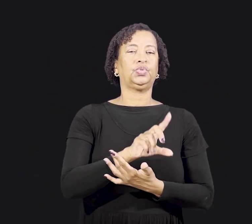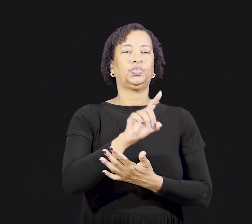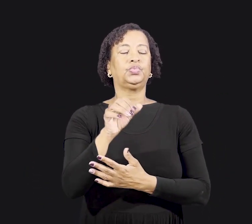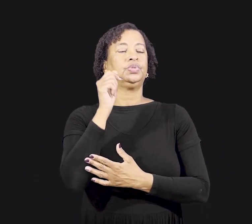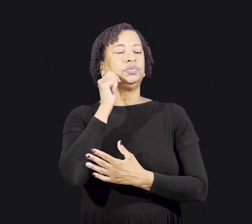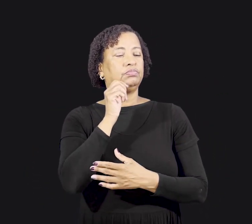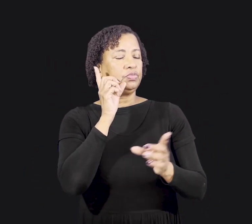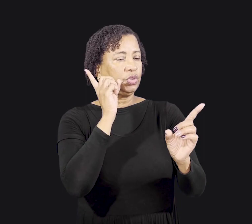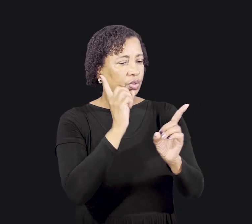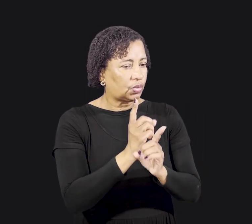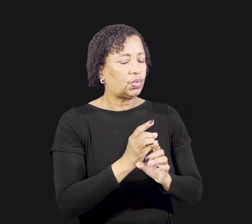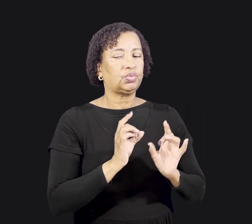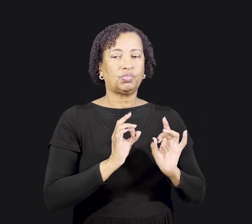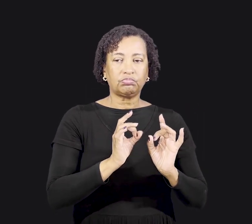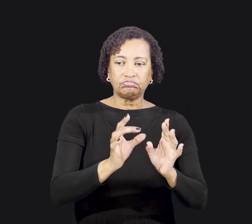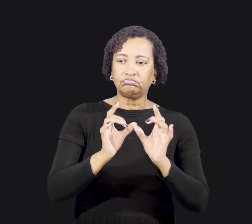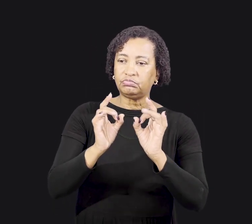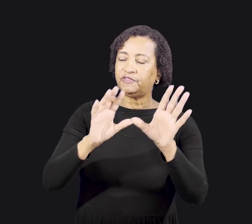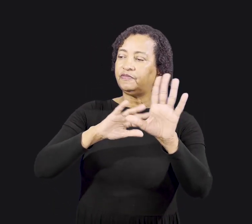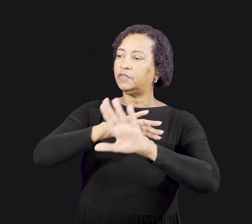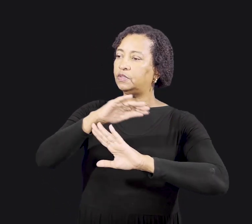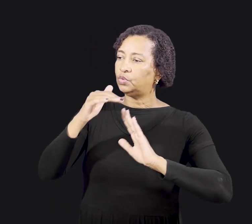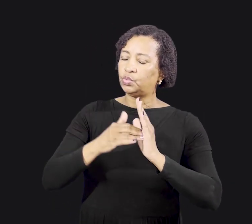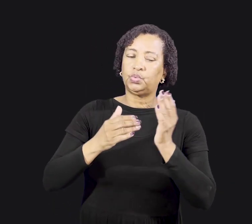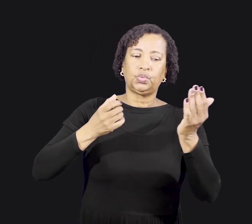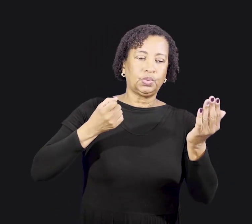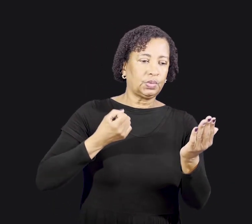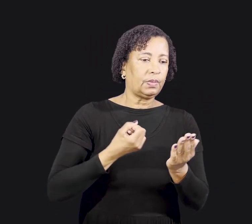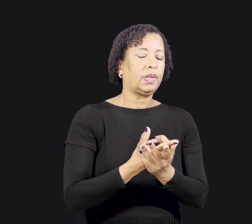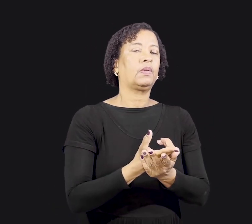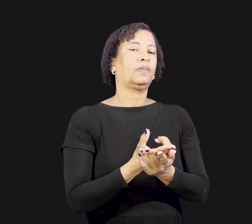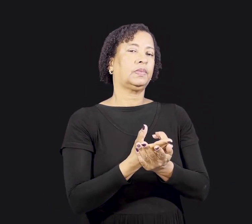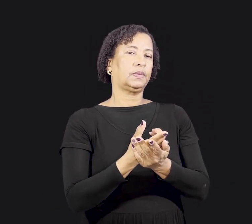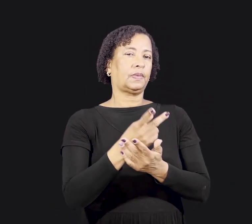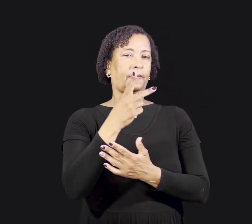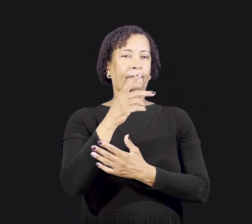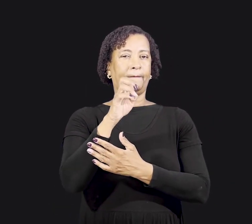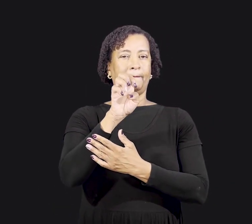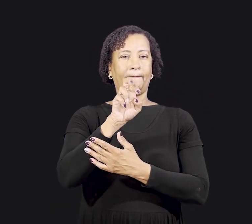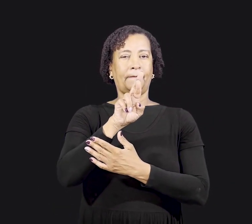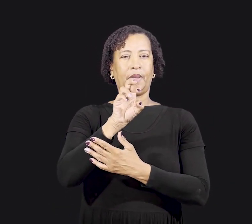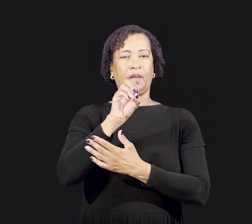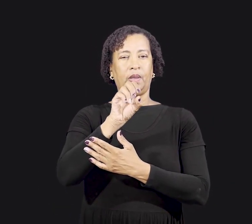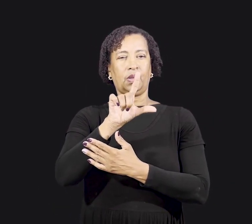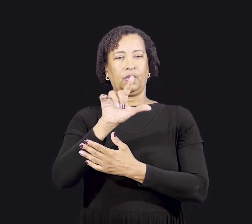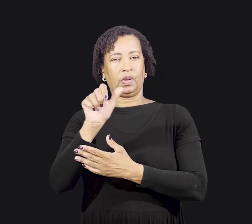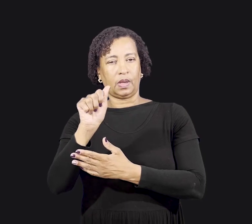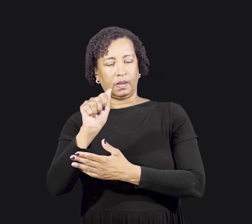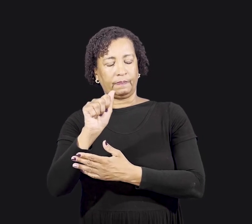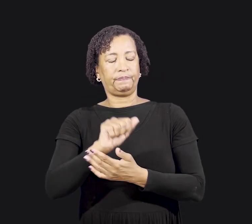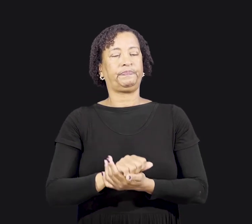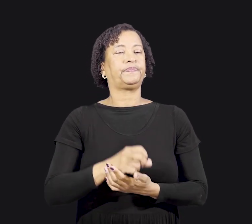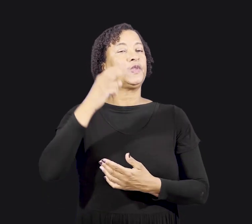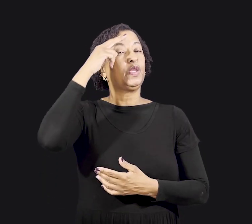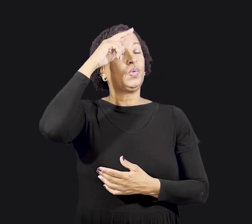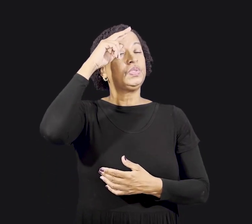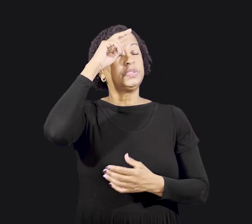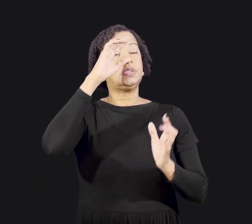encontrou e, com alegria, também vendeu tudo que tinha para poder comprar aquela pérola. Qual é o ensino de Jesus com as parábolas do